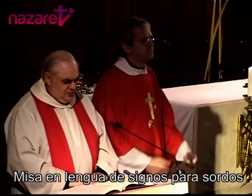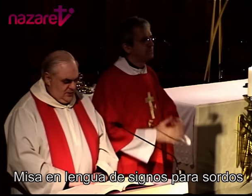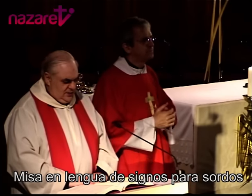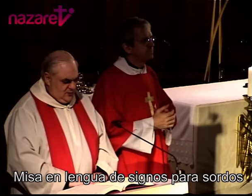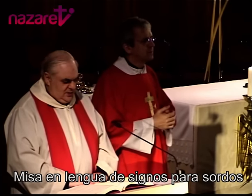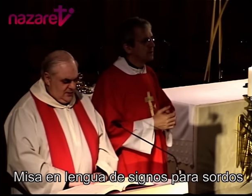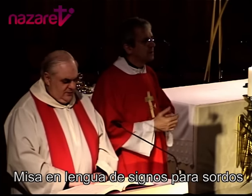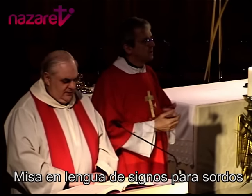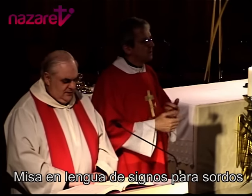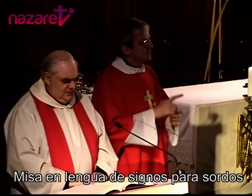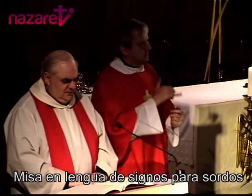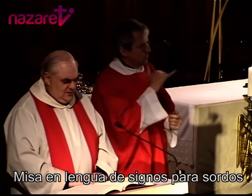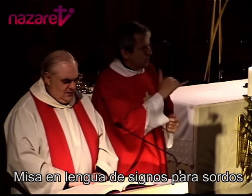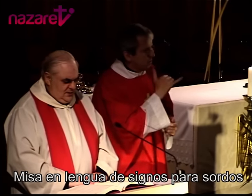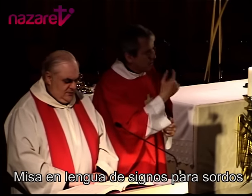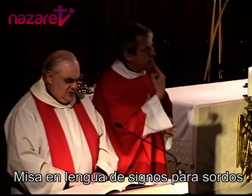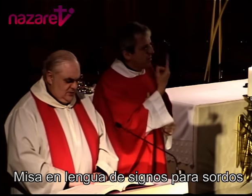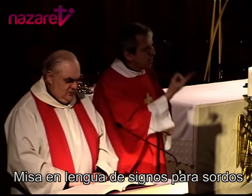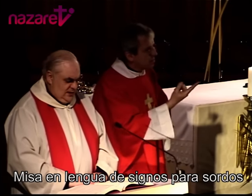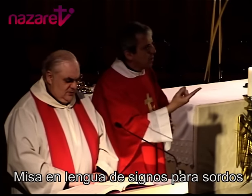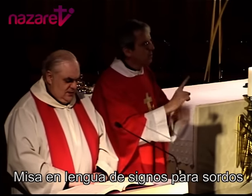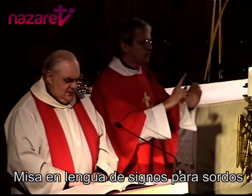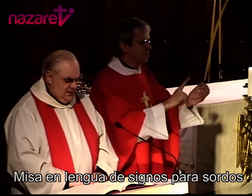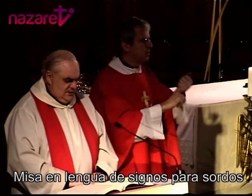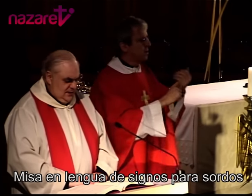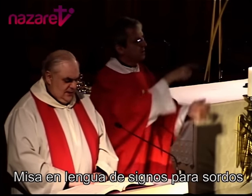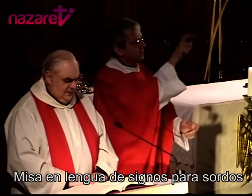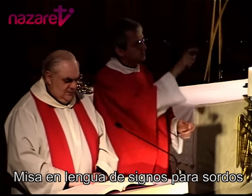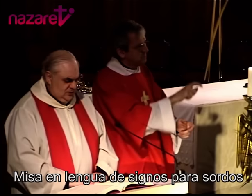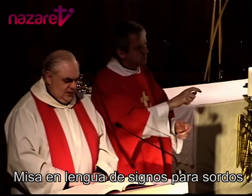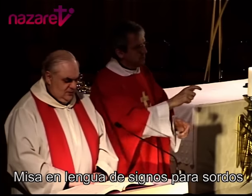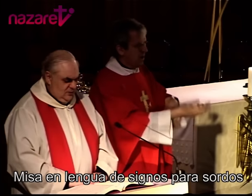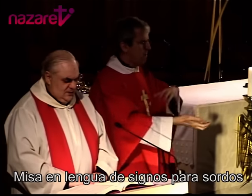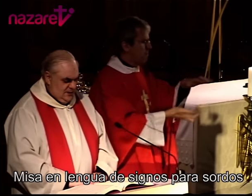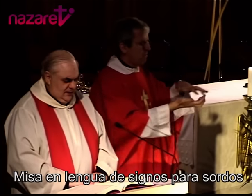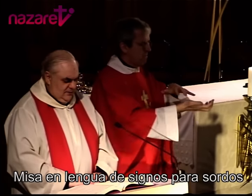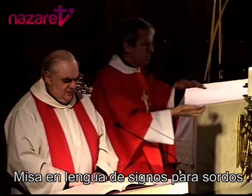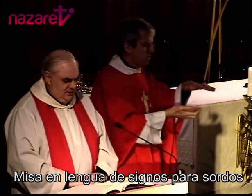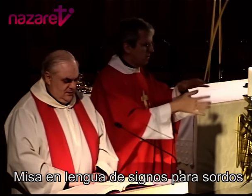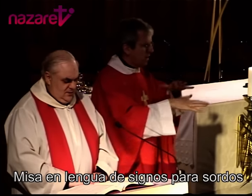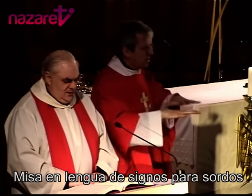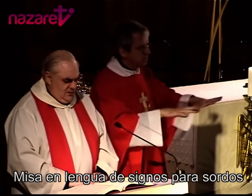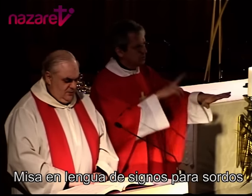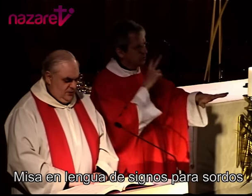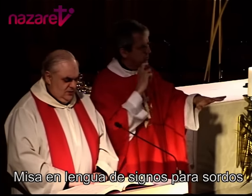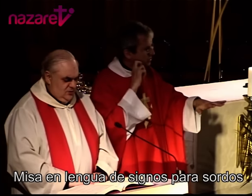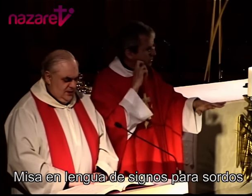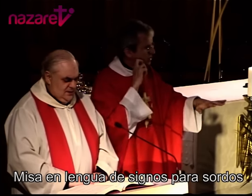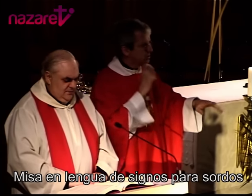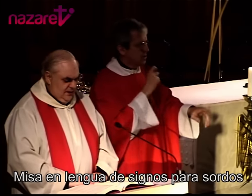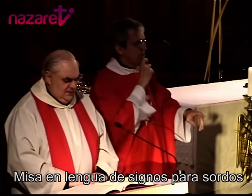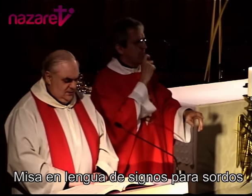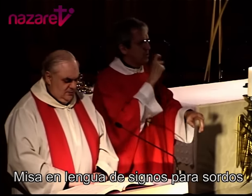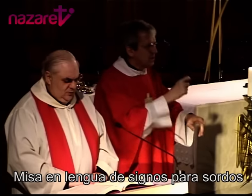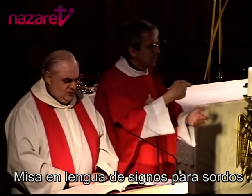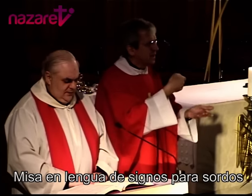Y se pusieron a acusarlo diciendo: «Hemos encontrado que éste anda amotinando a nuestra nación y oponiéndose a que